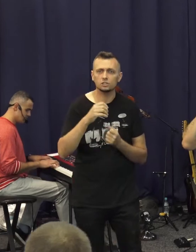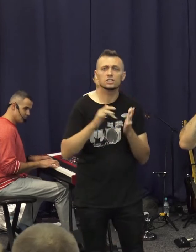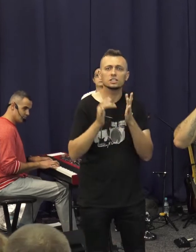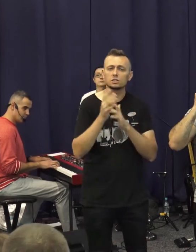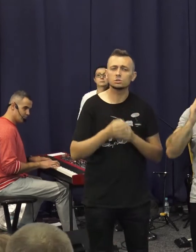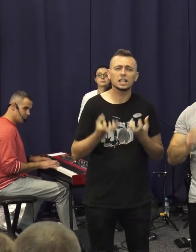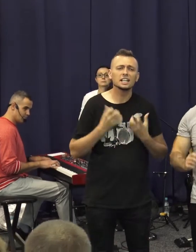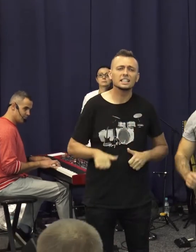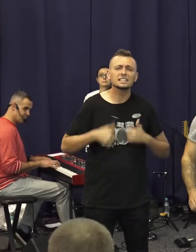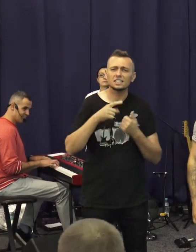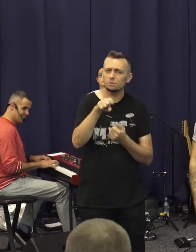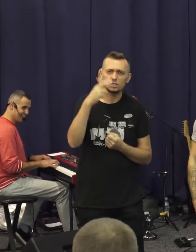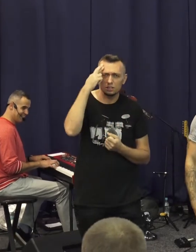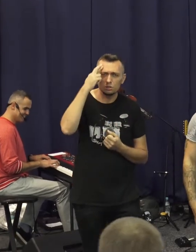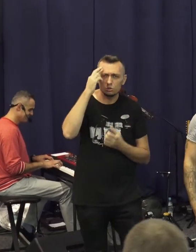To chcę, żebyś zrozumiał,